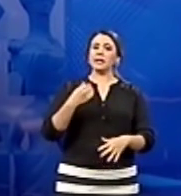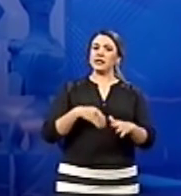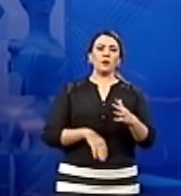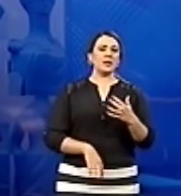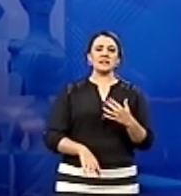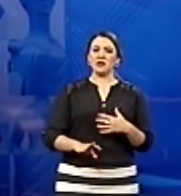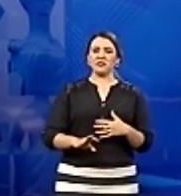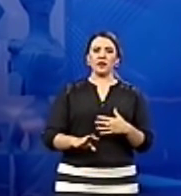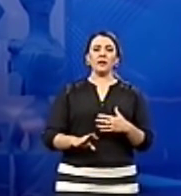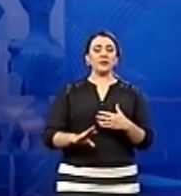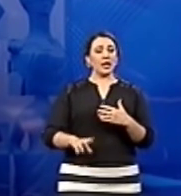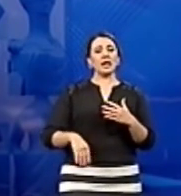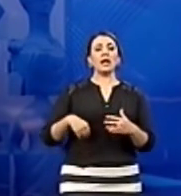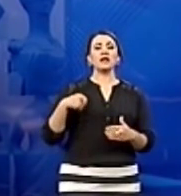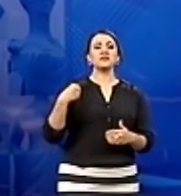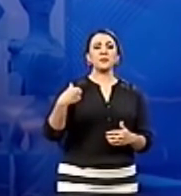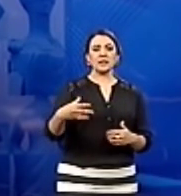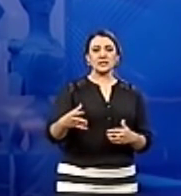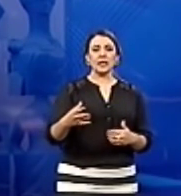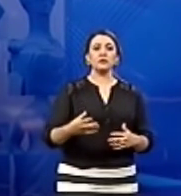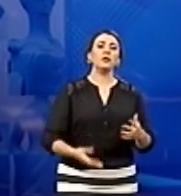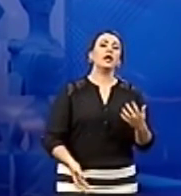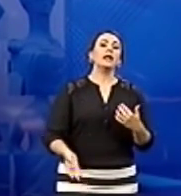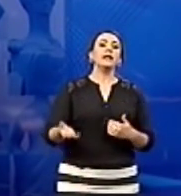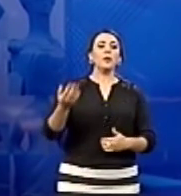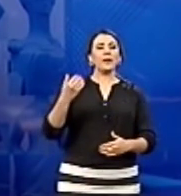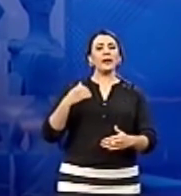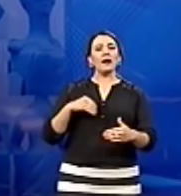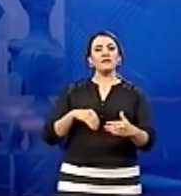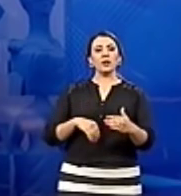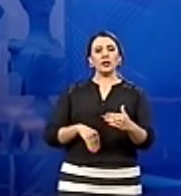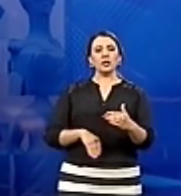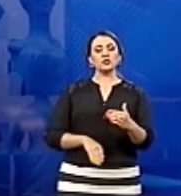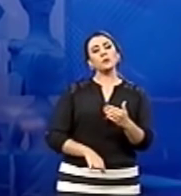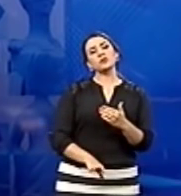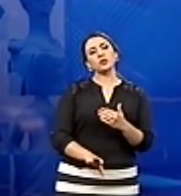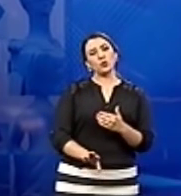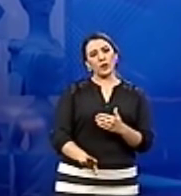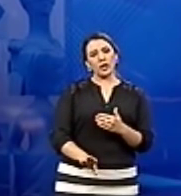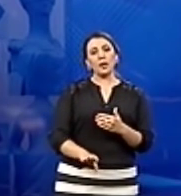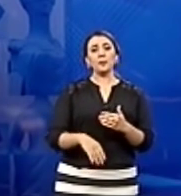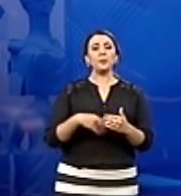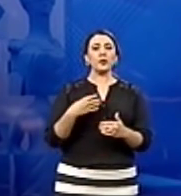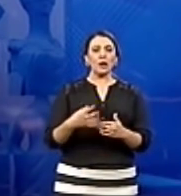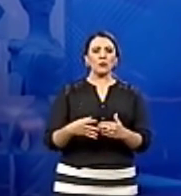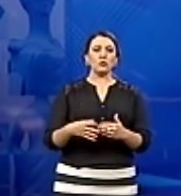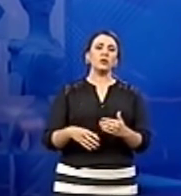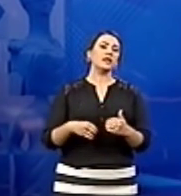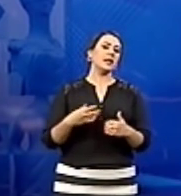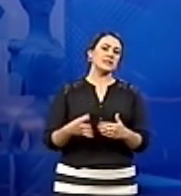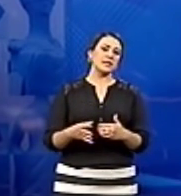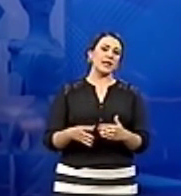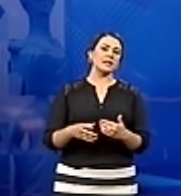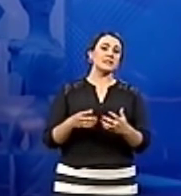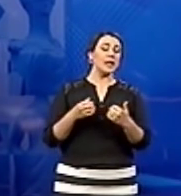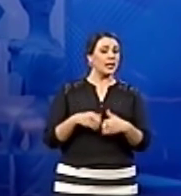que não mais servia, ele era dispensado e eu pegava e substituía por algum que aceitasse